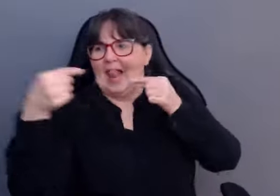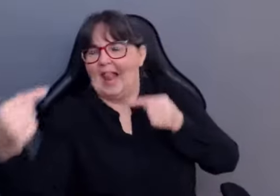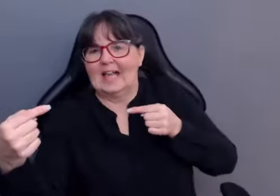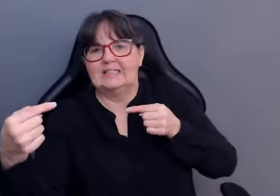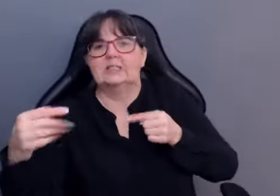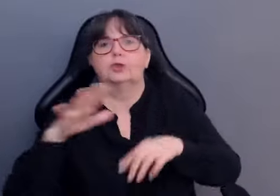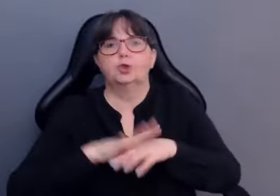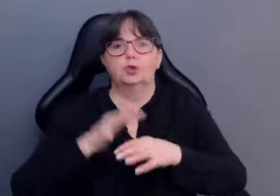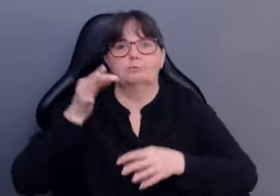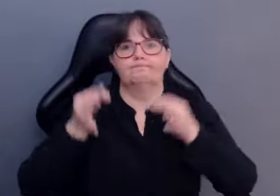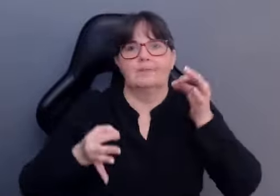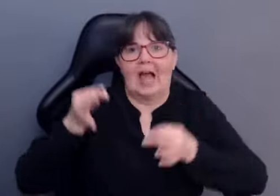la corporation.